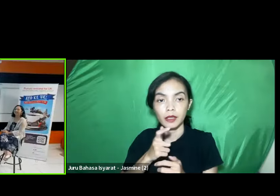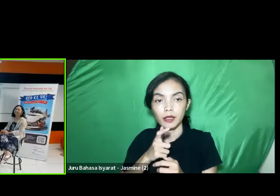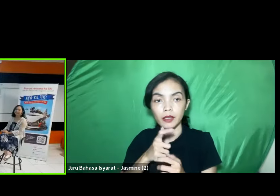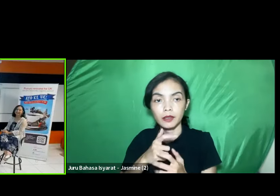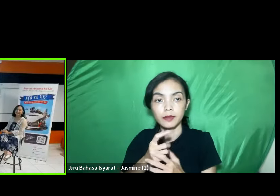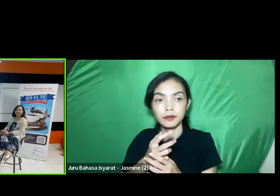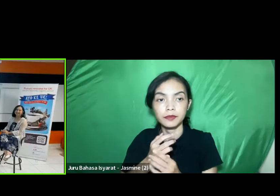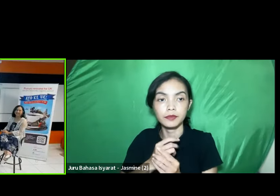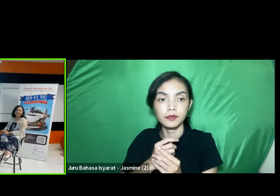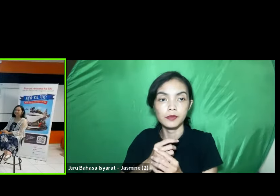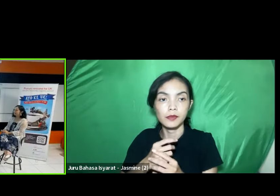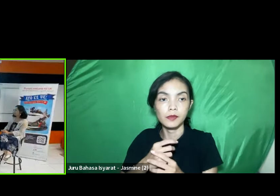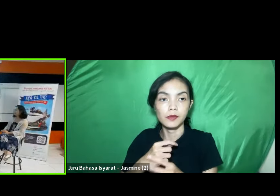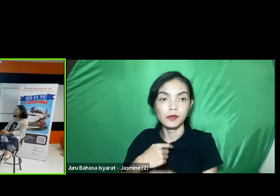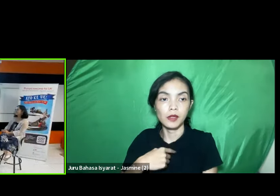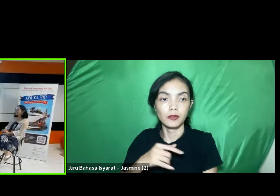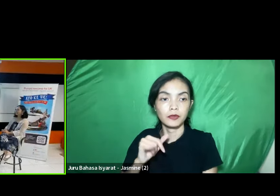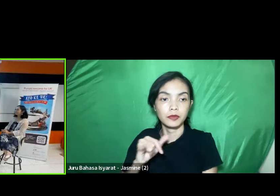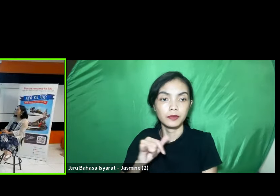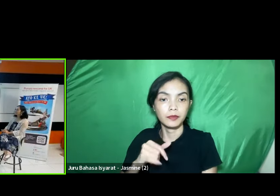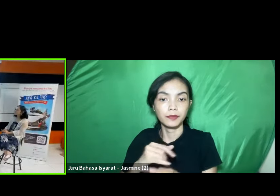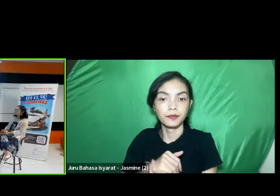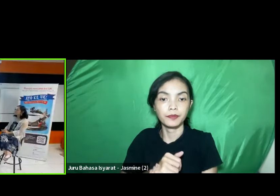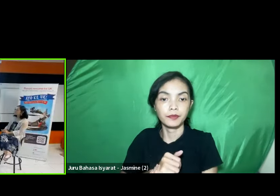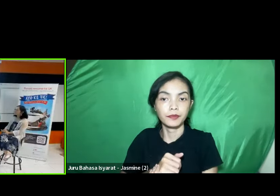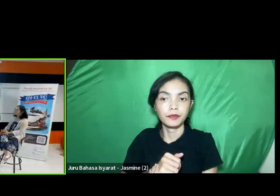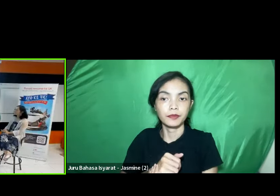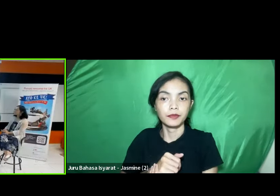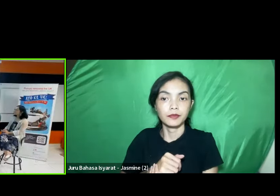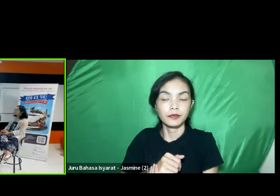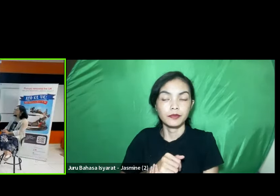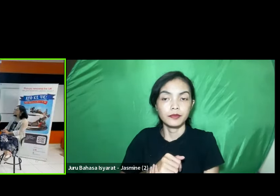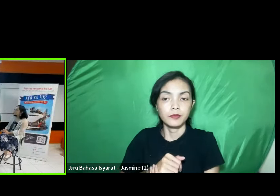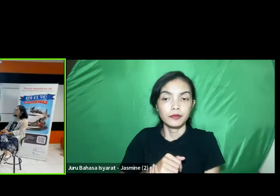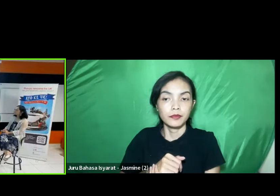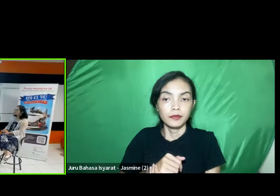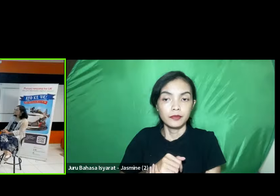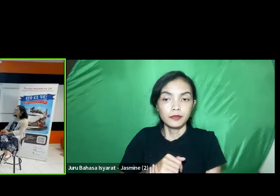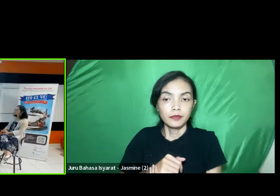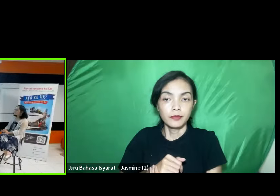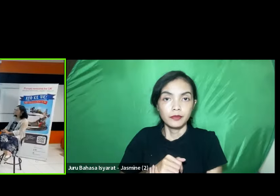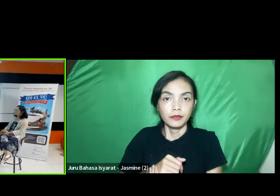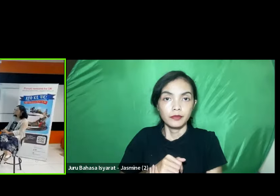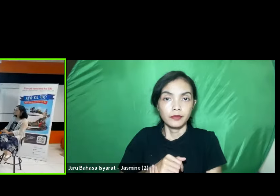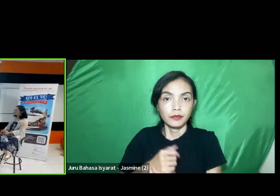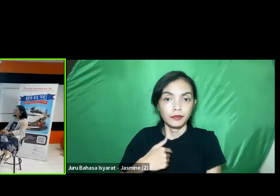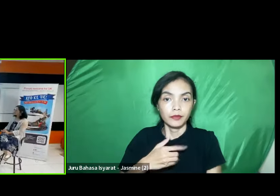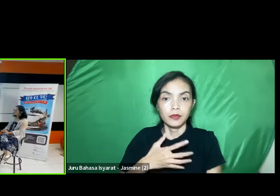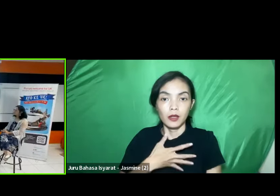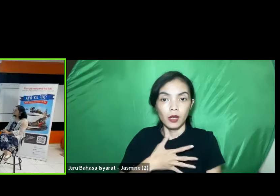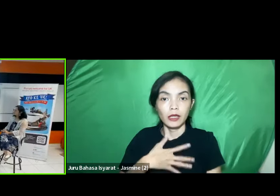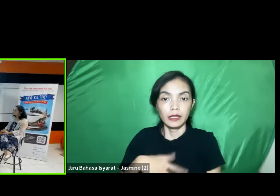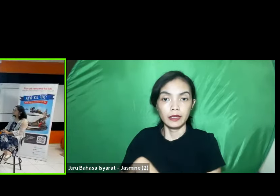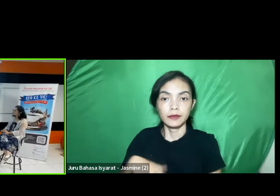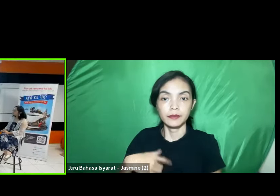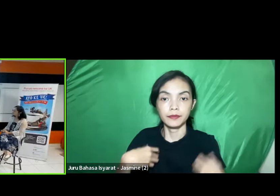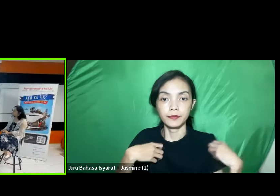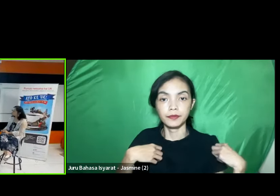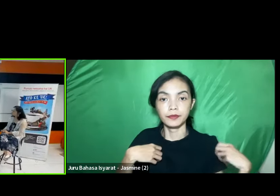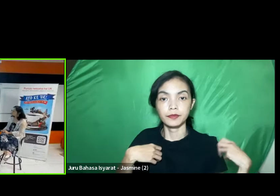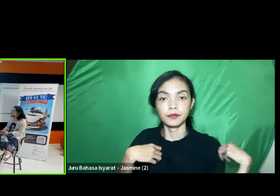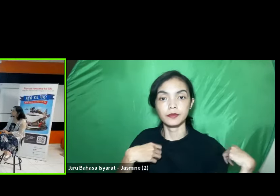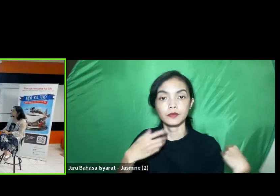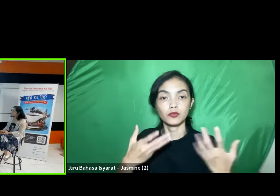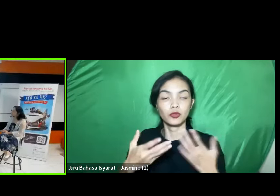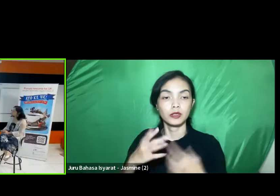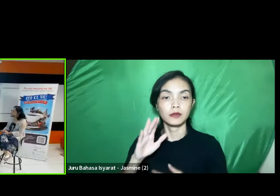ya saya juga e Oke teman-teman ini saya ada kekhawatiran nih Mbak jangan-jangan nanti